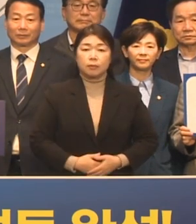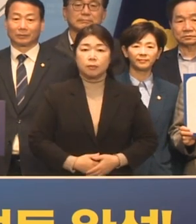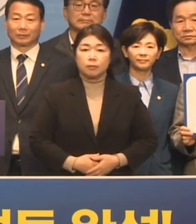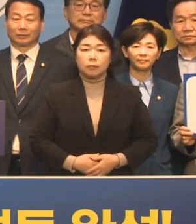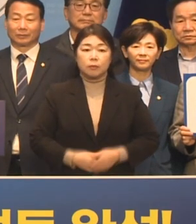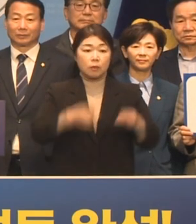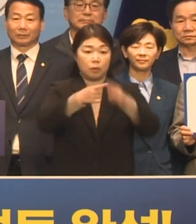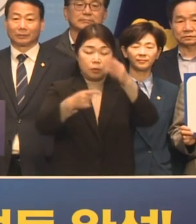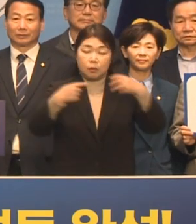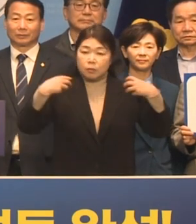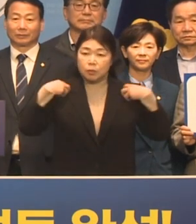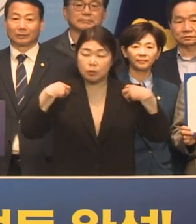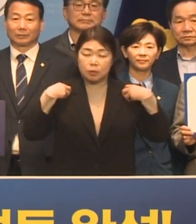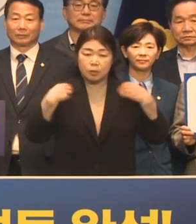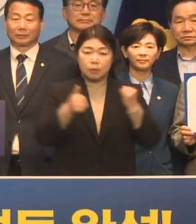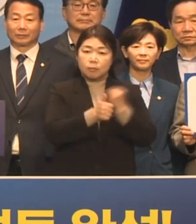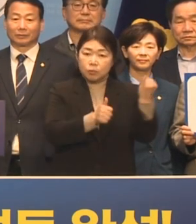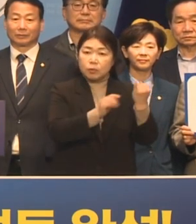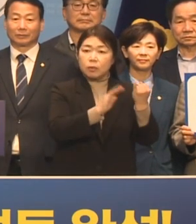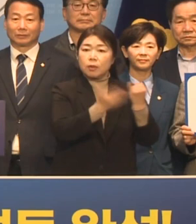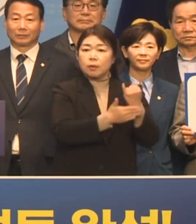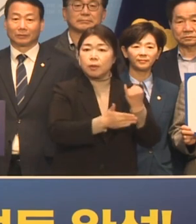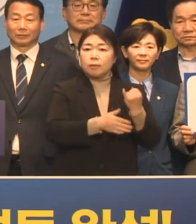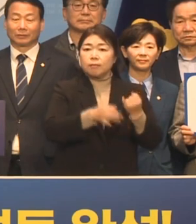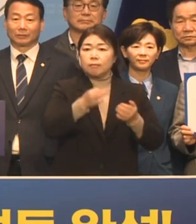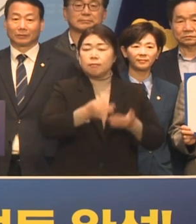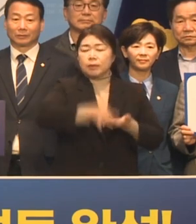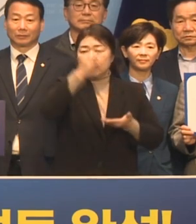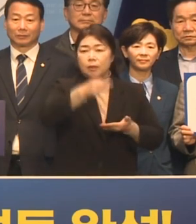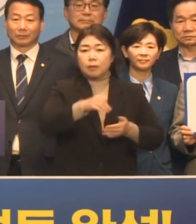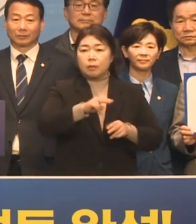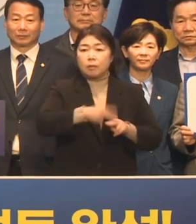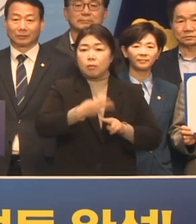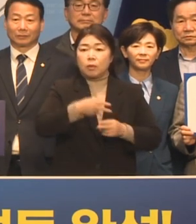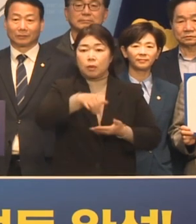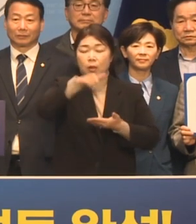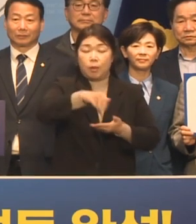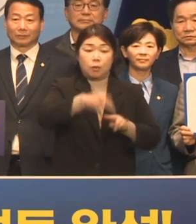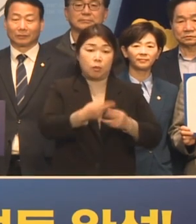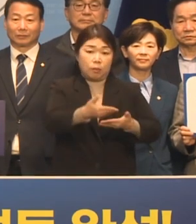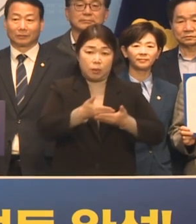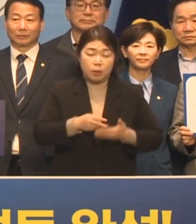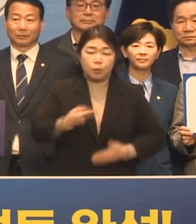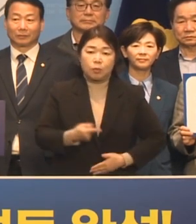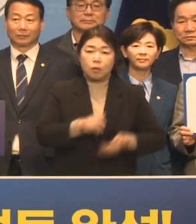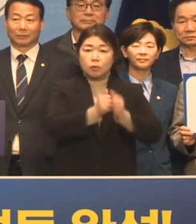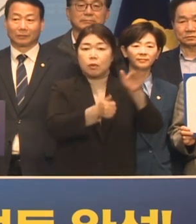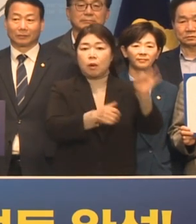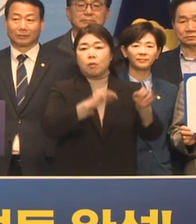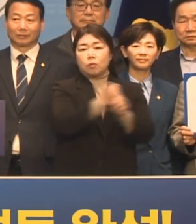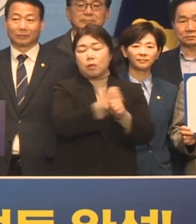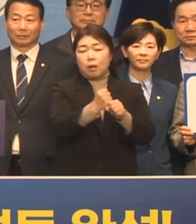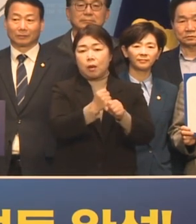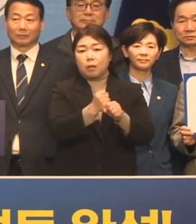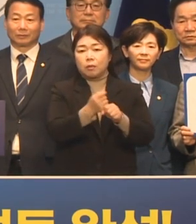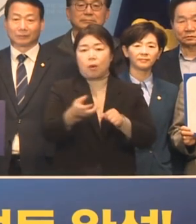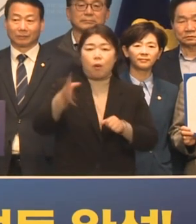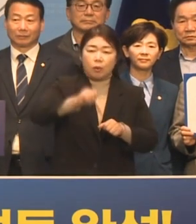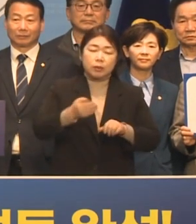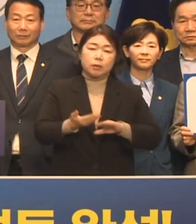윤석열 정권은 영부인이 몰래 명품백을 받아 챙겨도, 주가 조작 의혹을 통해 수십억 원의 돈을